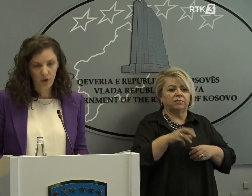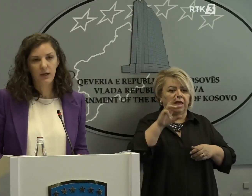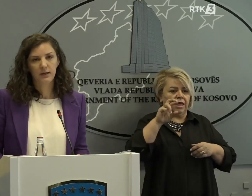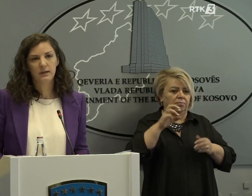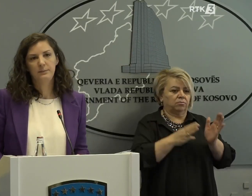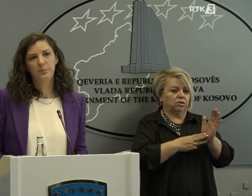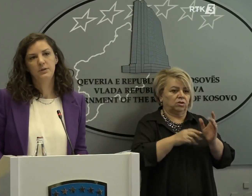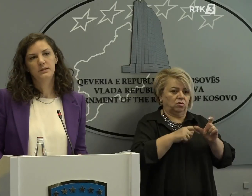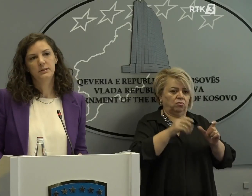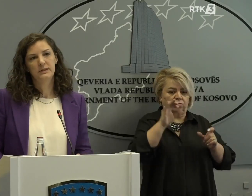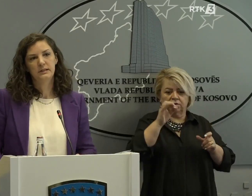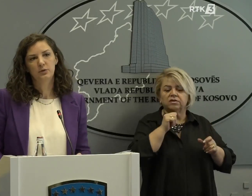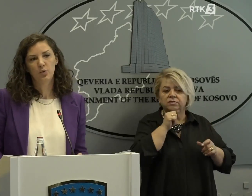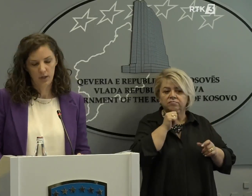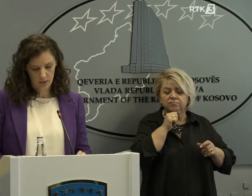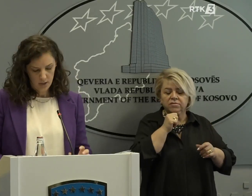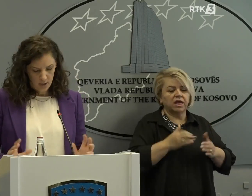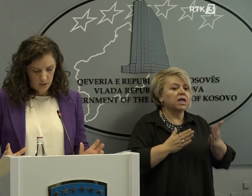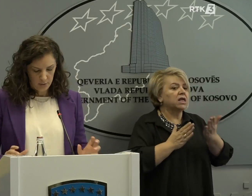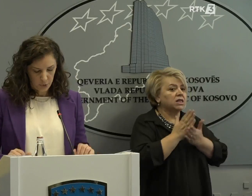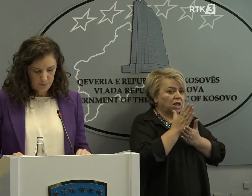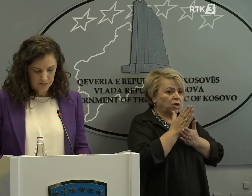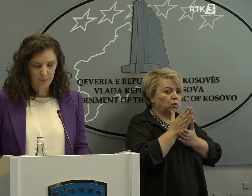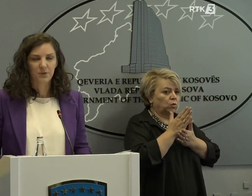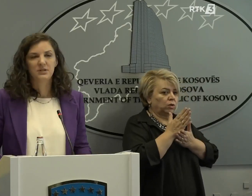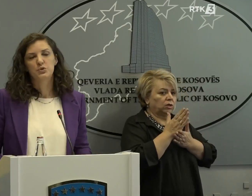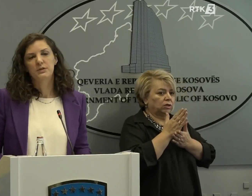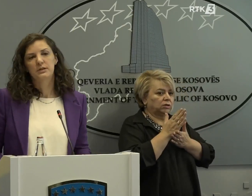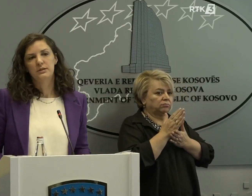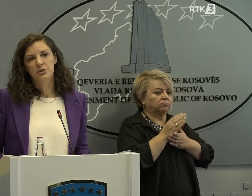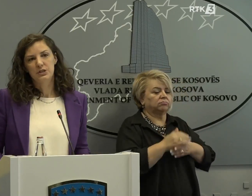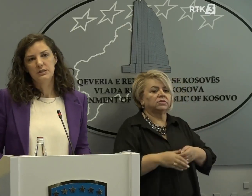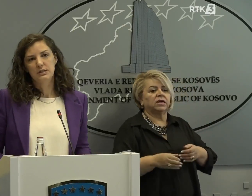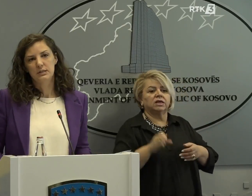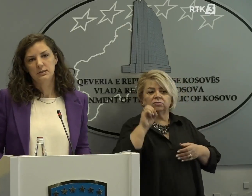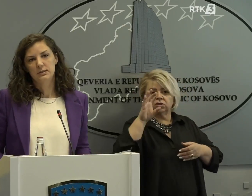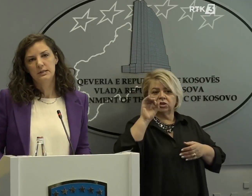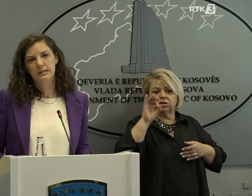mirë po edhe për të integruar burimet